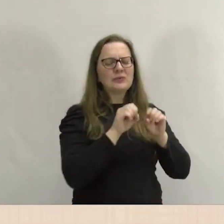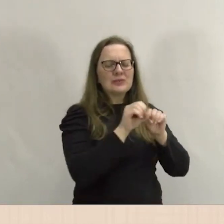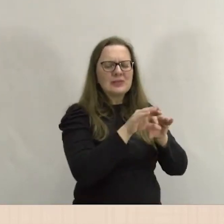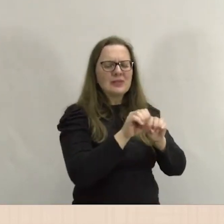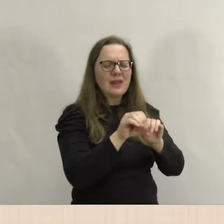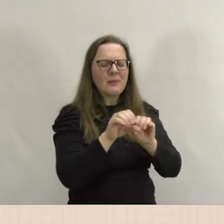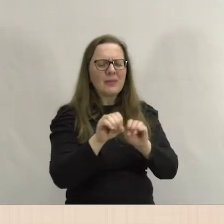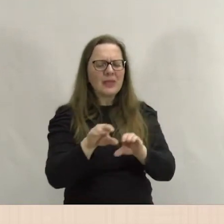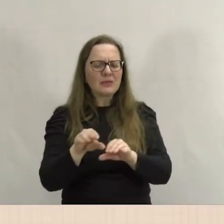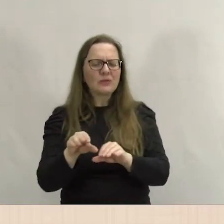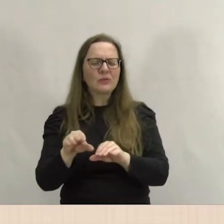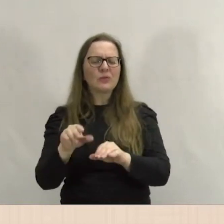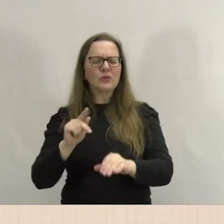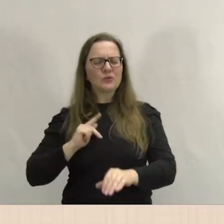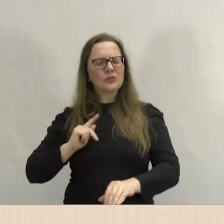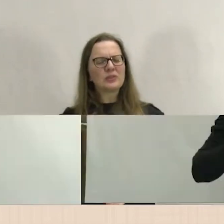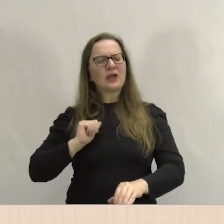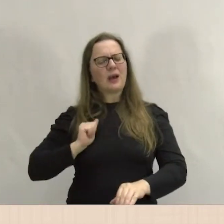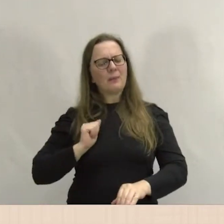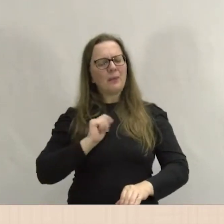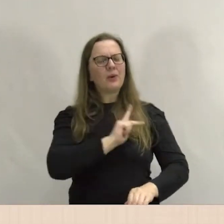apóstolos do primeiro século se perder.